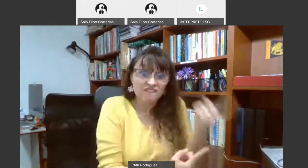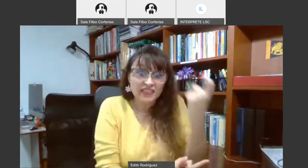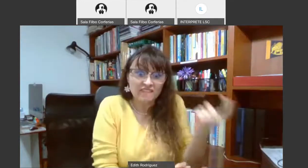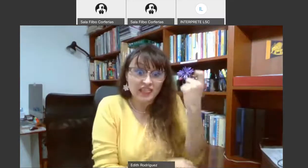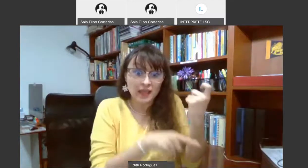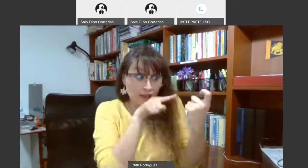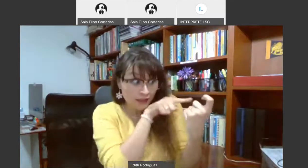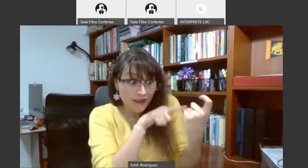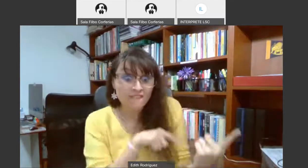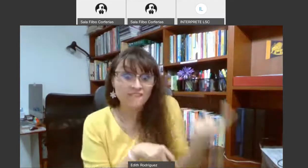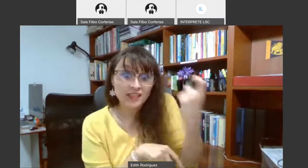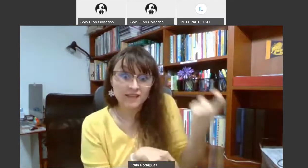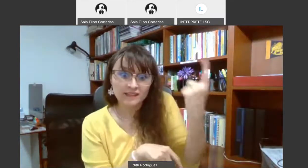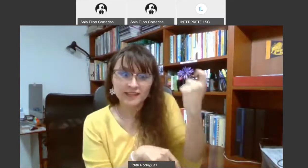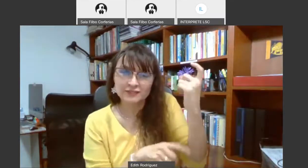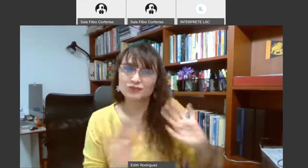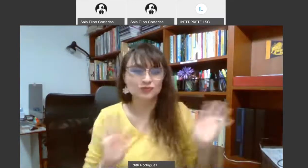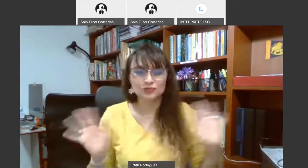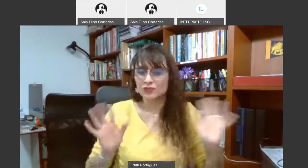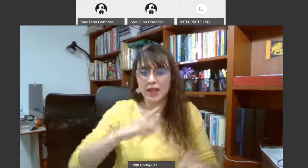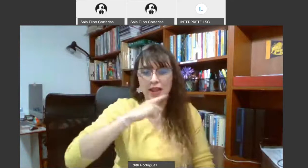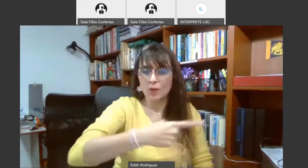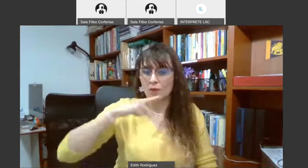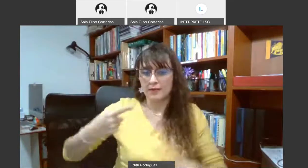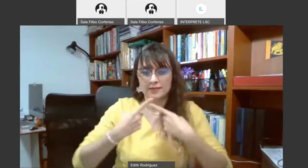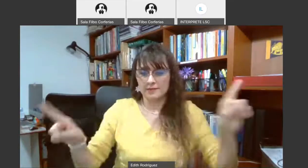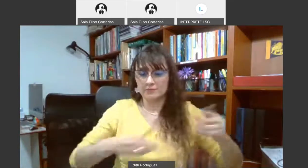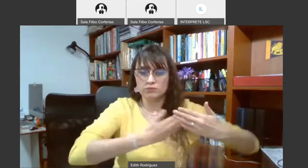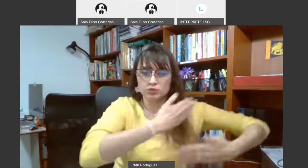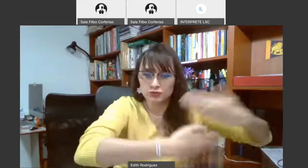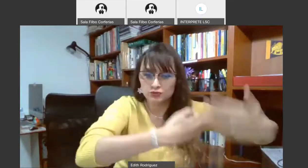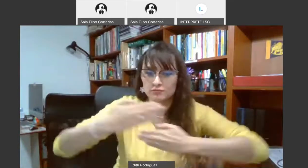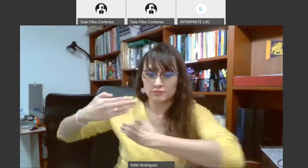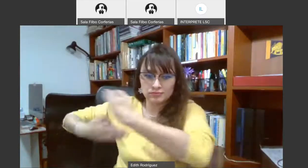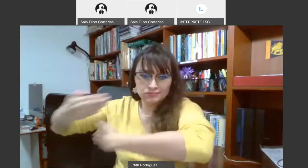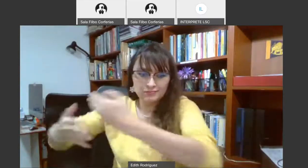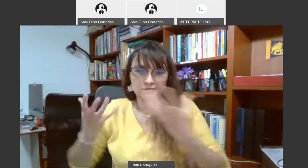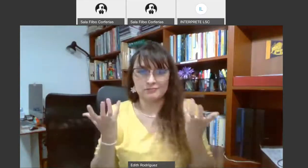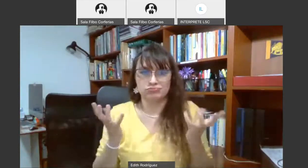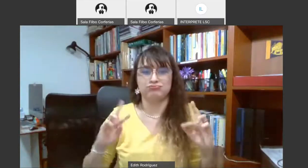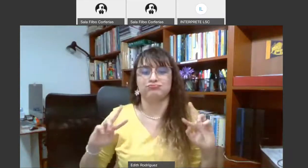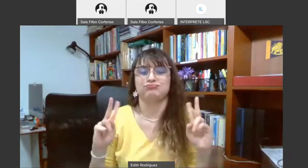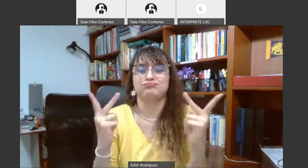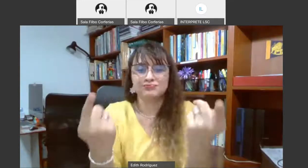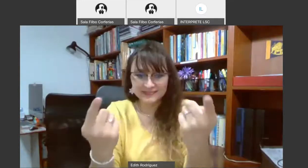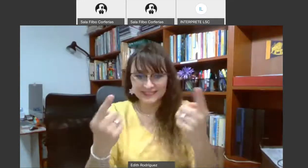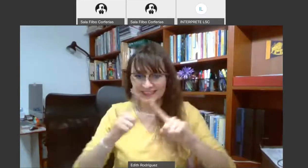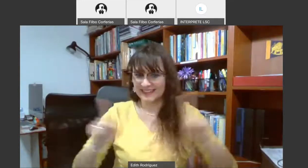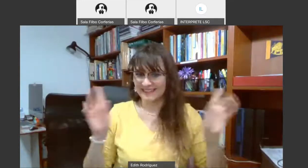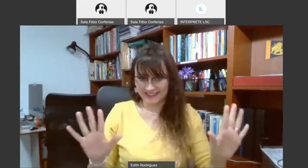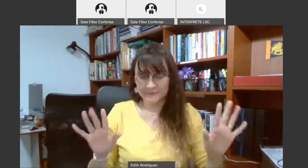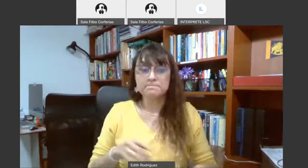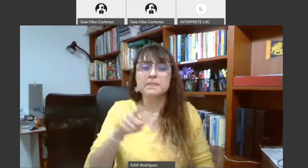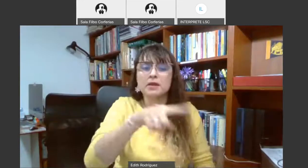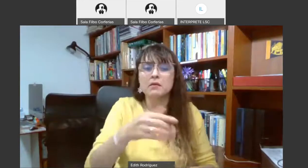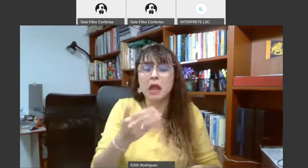dos estructuras diferentes. Entonces, no es que le haga falta. Realmente no es que le haga falta, son dos lenguas distintas,